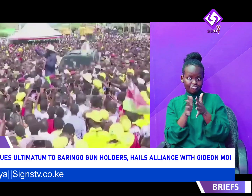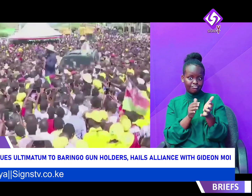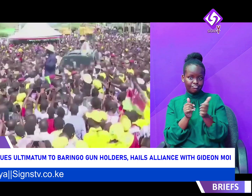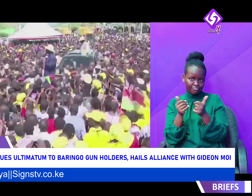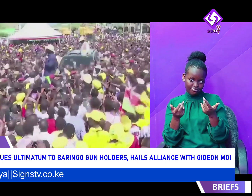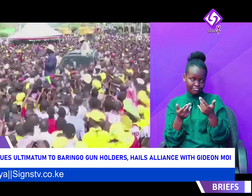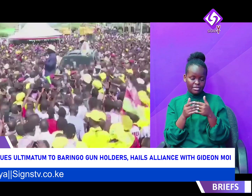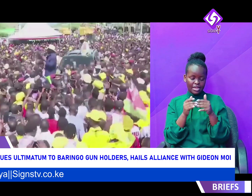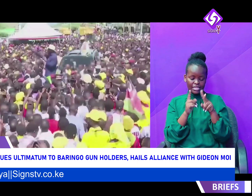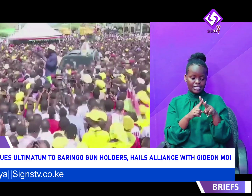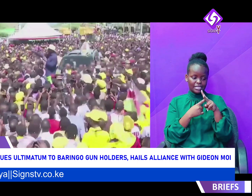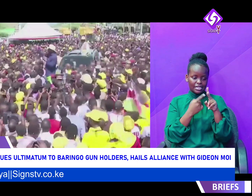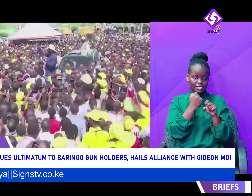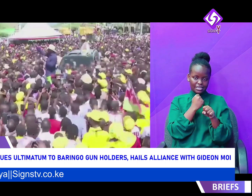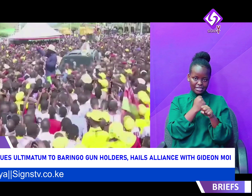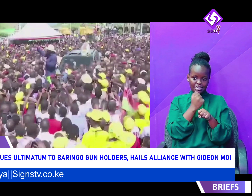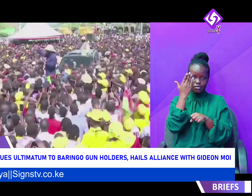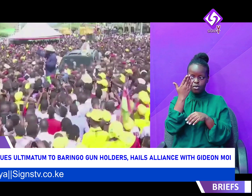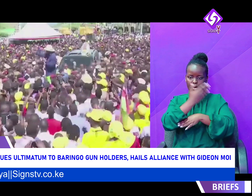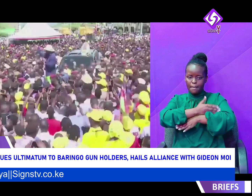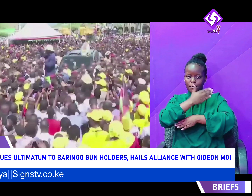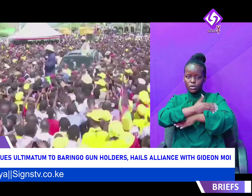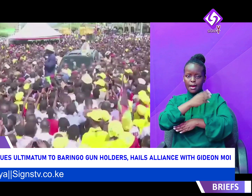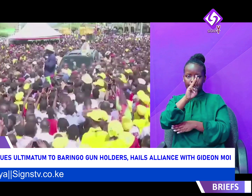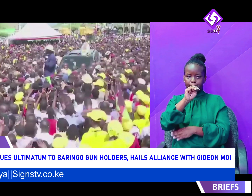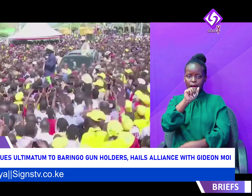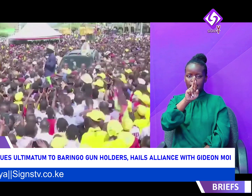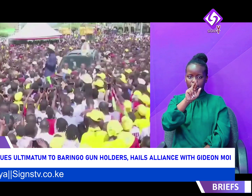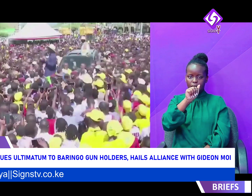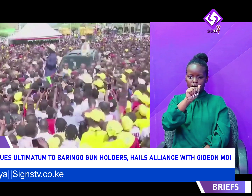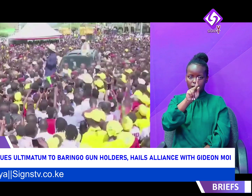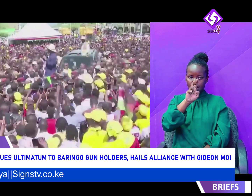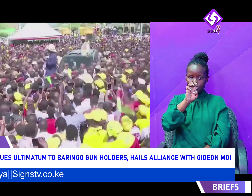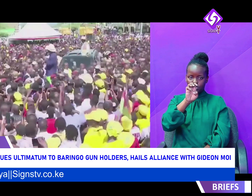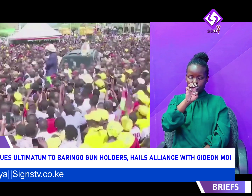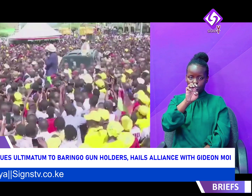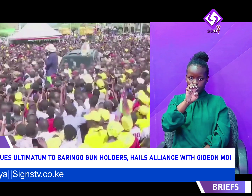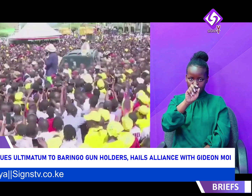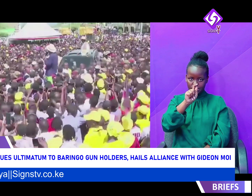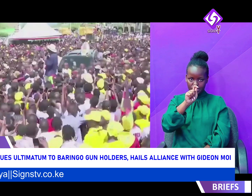pale boda ya Marakwet na Pokot na Baringo County. Tayari sasa tumechukua